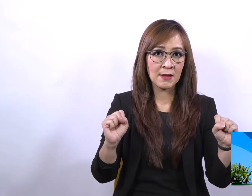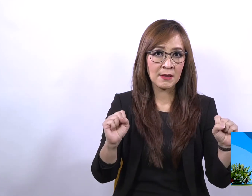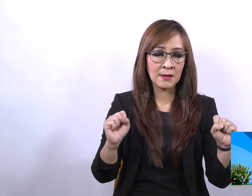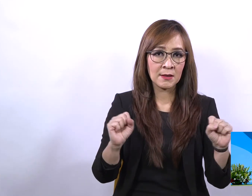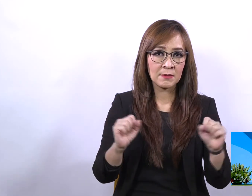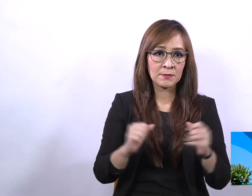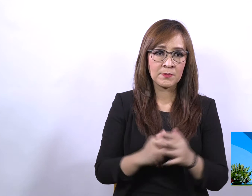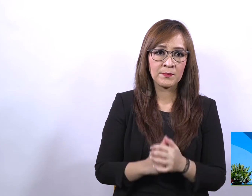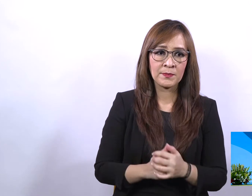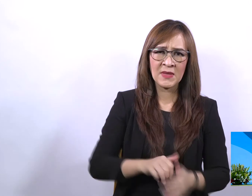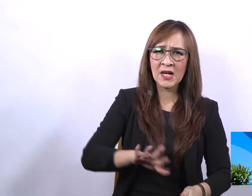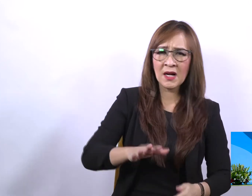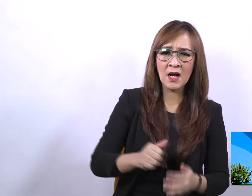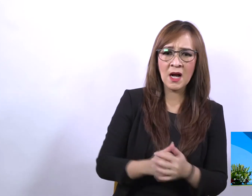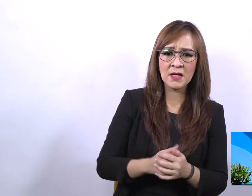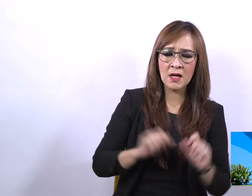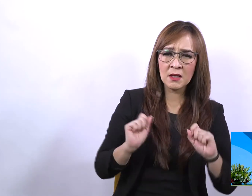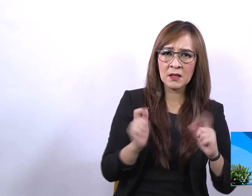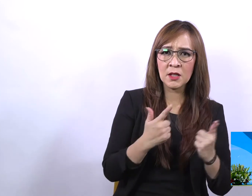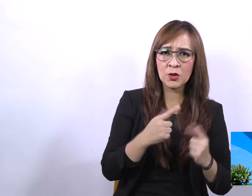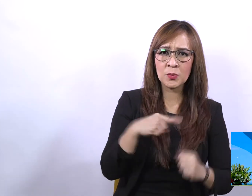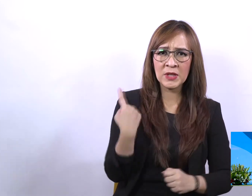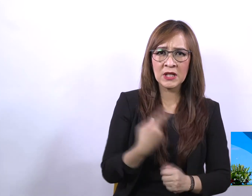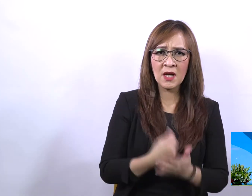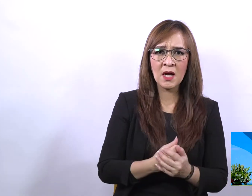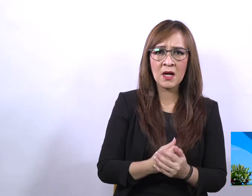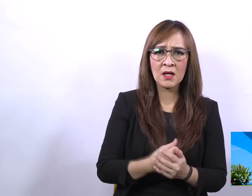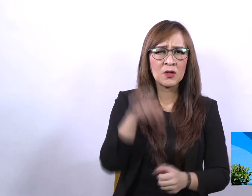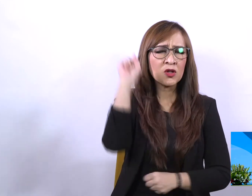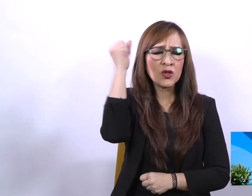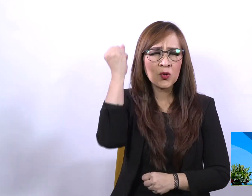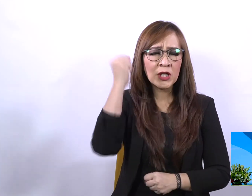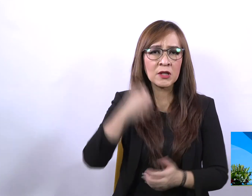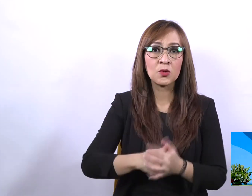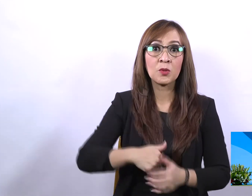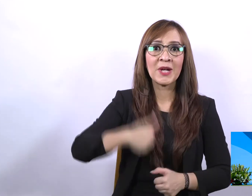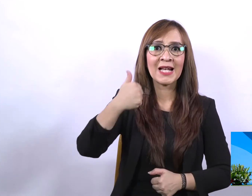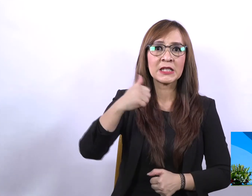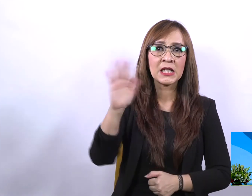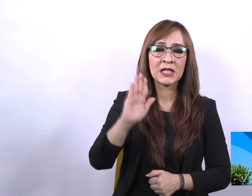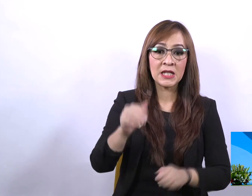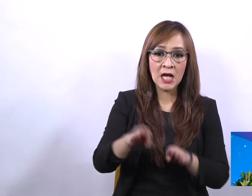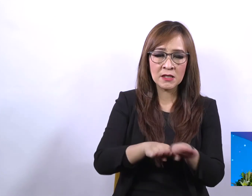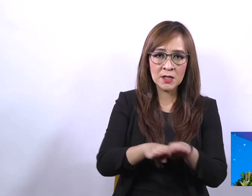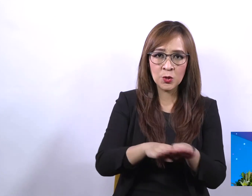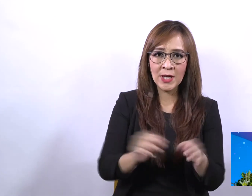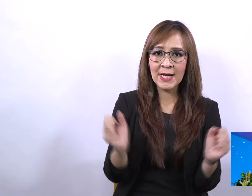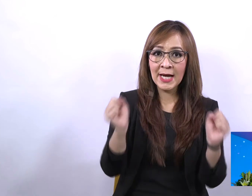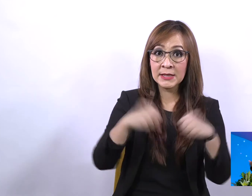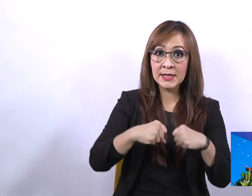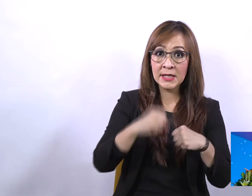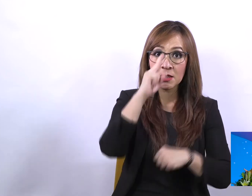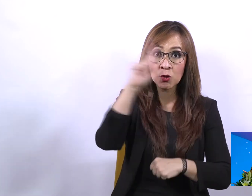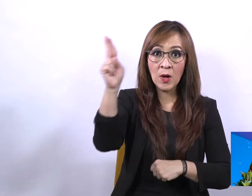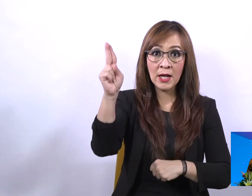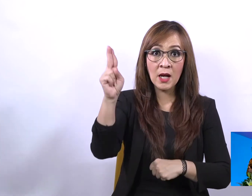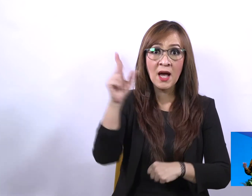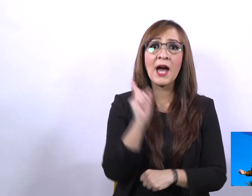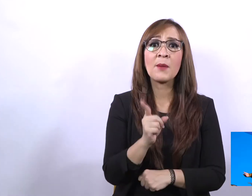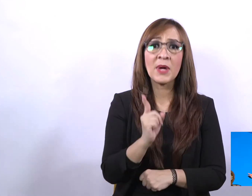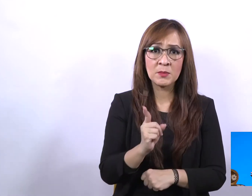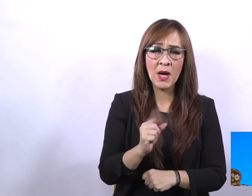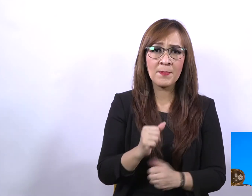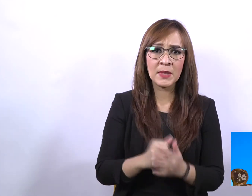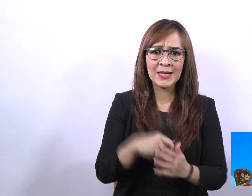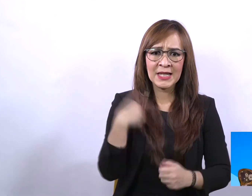Hai seringkali membuat hidup kita nggak beruntung kadang-kadang membuat hidup kita enggak pernah hasil kadang-kadang membuat hidup kita enggak sesuai dengan janji Tuhan kenapa kalau kita batasi kuasa